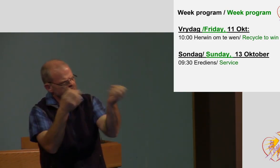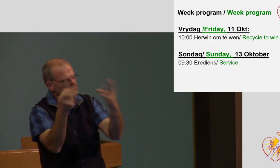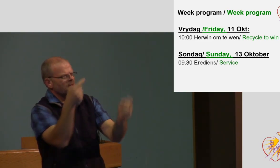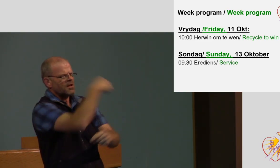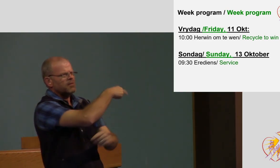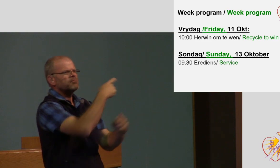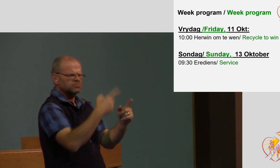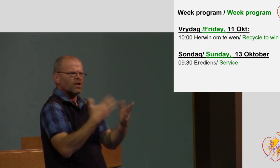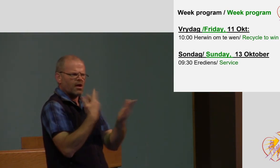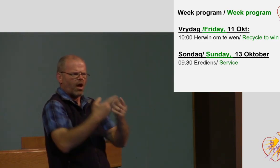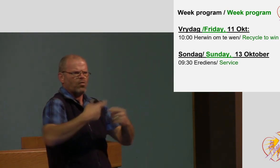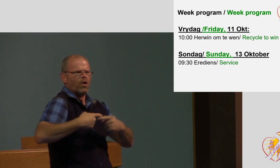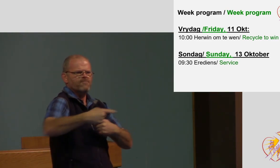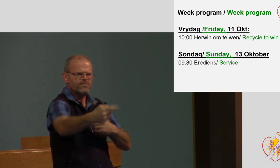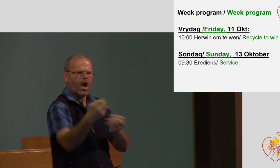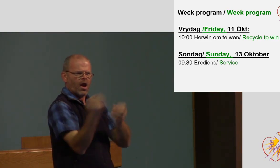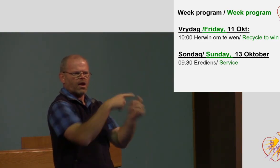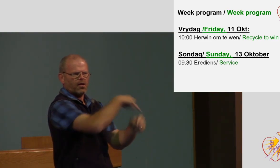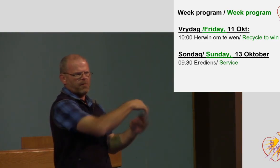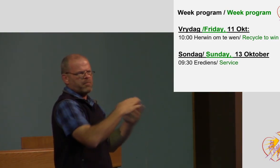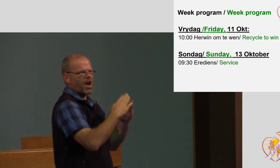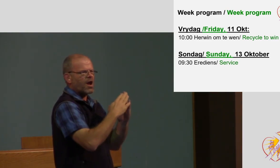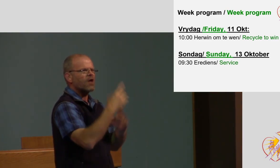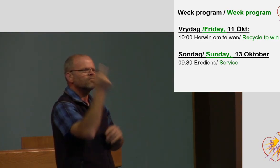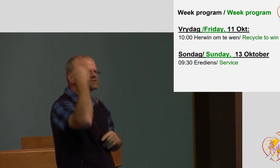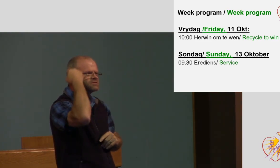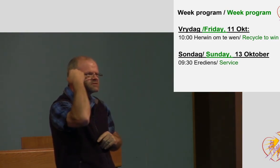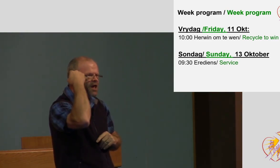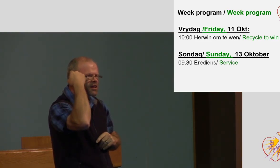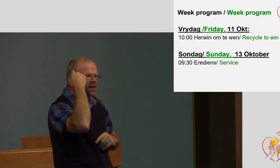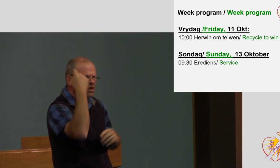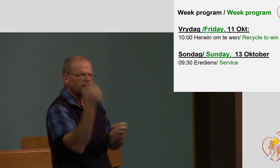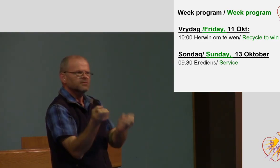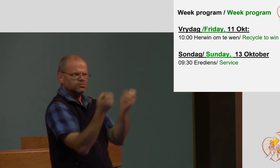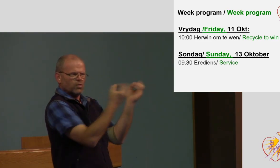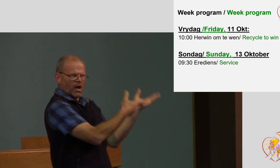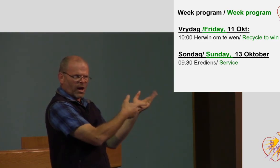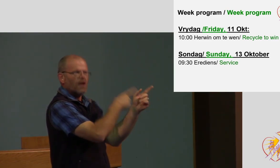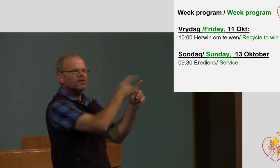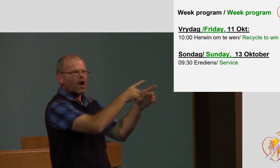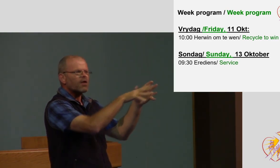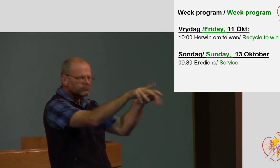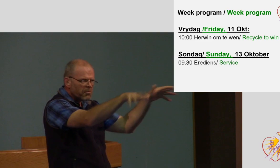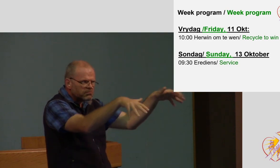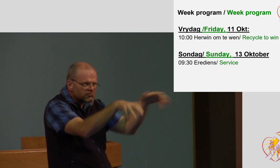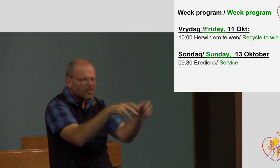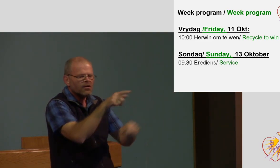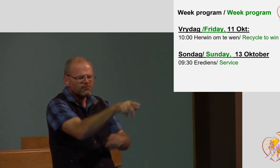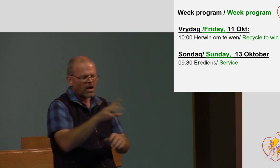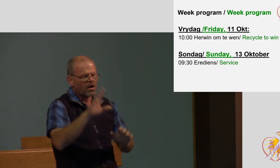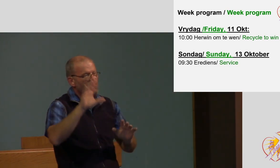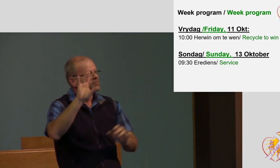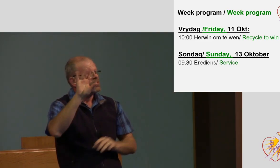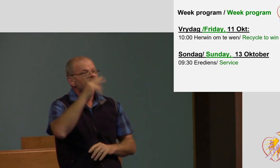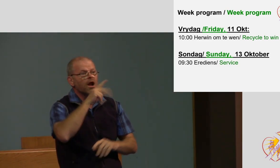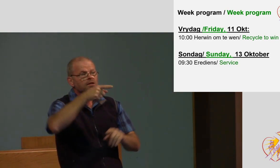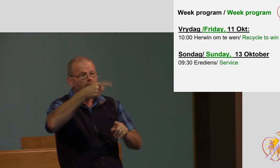bemors nie, bring dit hiernatoe en ons bring dit hier na die kerk toe, bring dit na Santi toe en ons werk